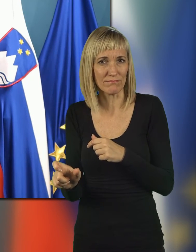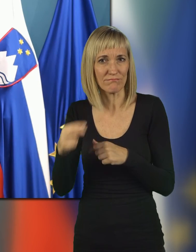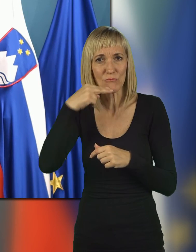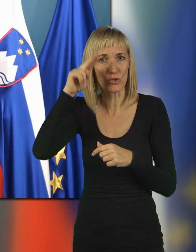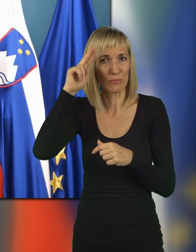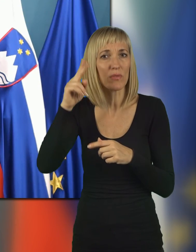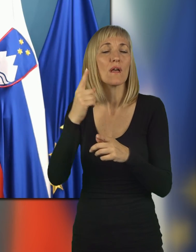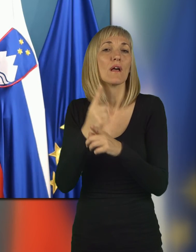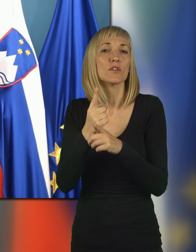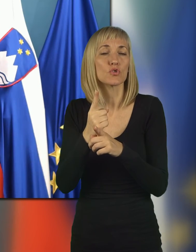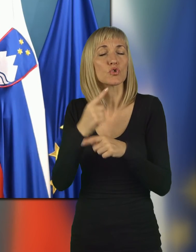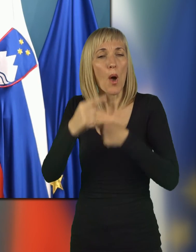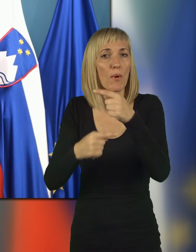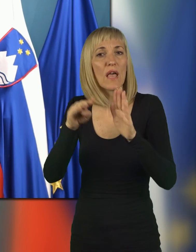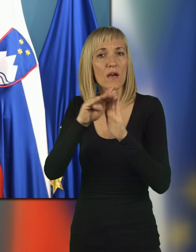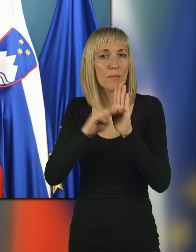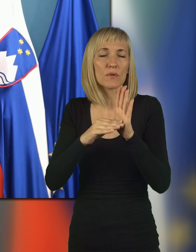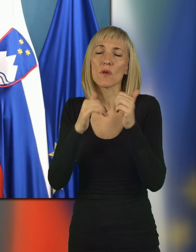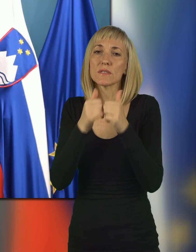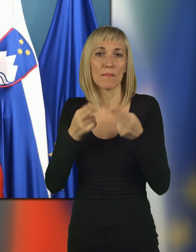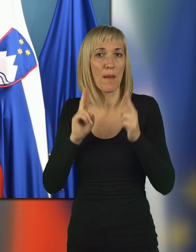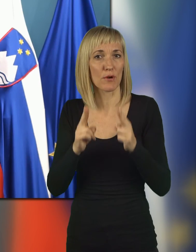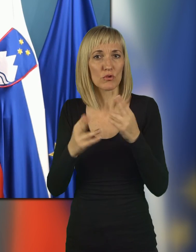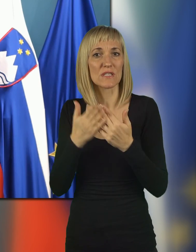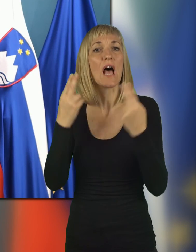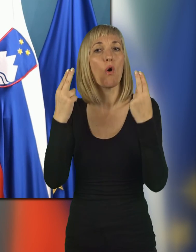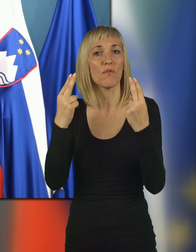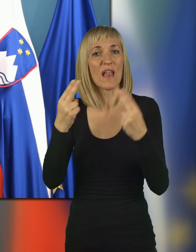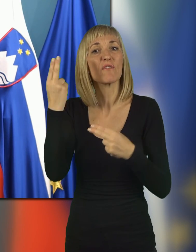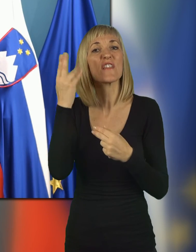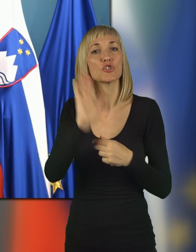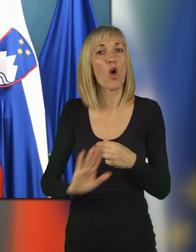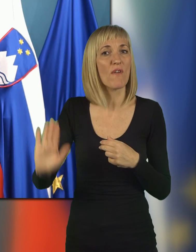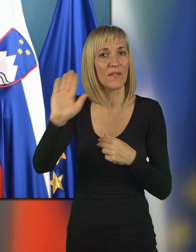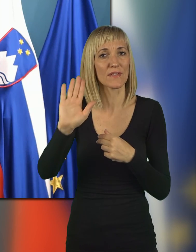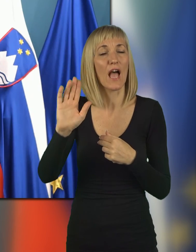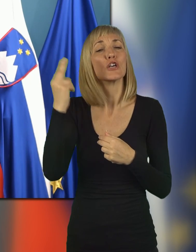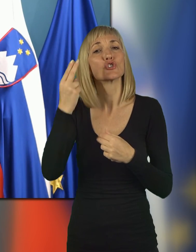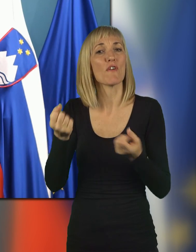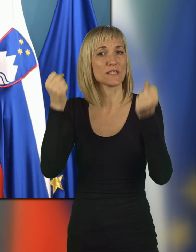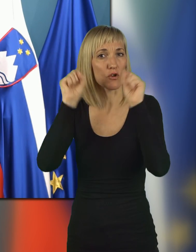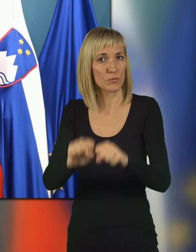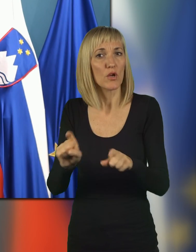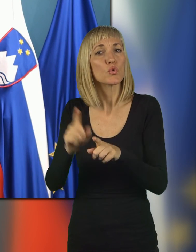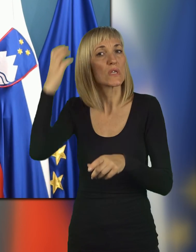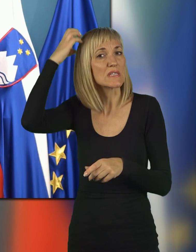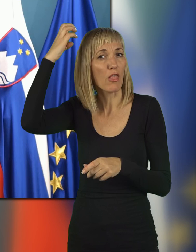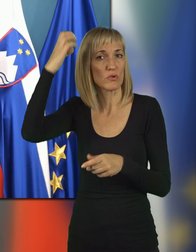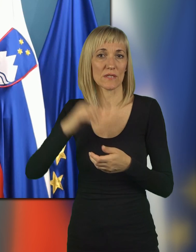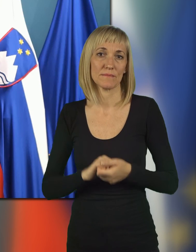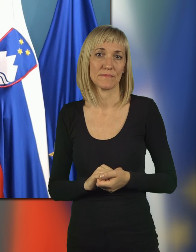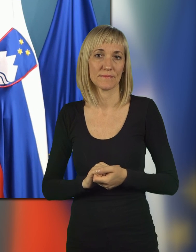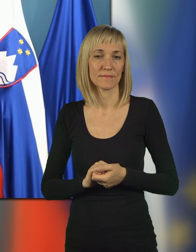tam potekali in je to dejansko izjemne priložnosti tako za uveljavljanje Slovenije, slovenskega gospodarstva in tudi znanosti.